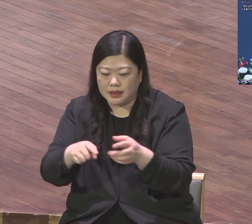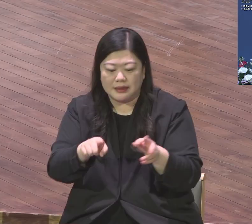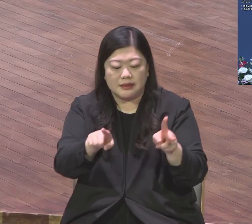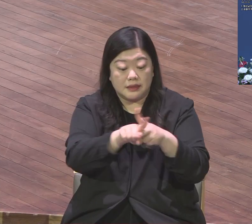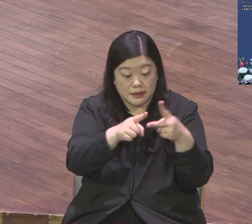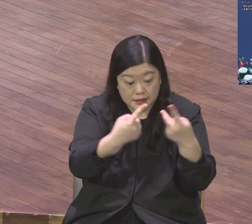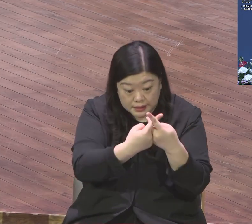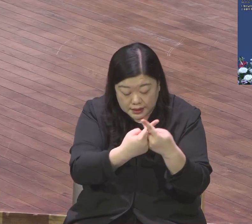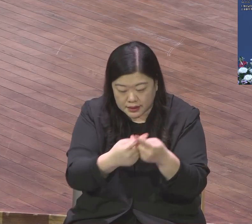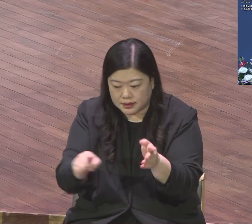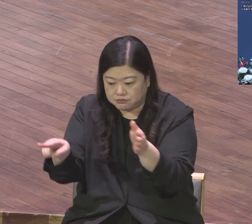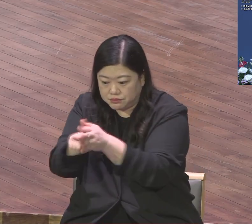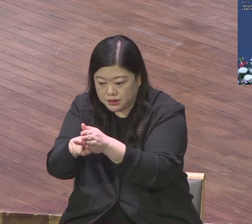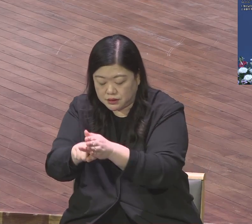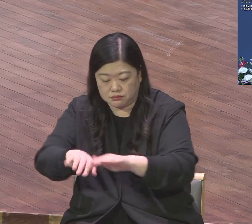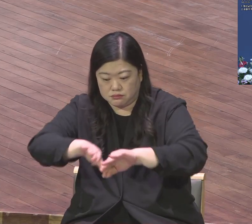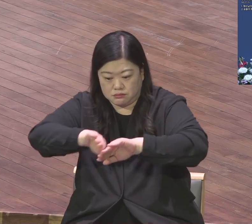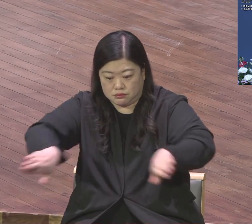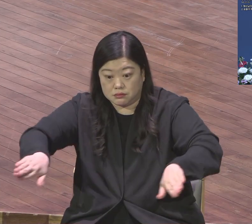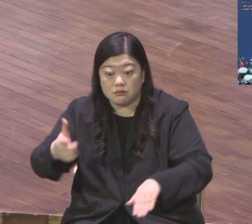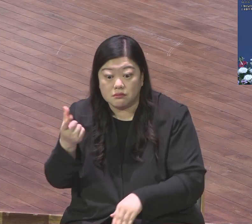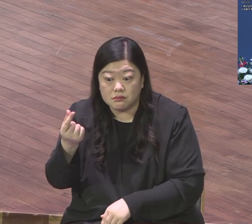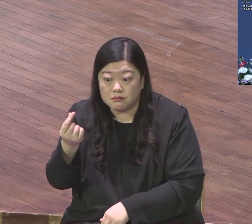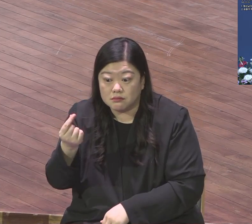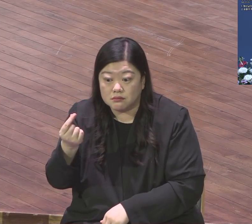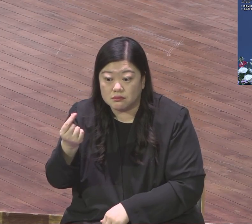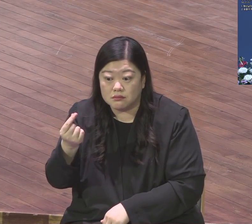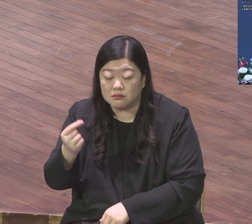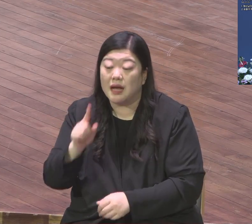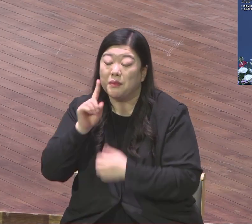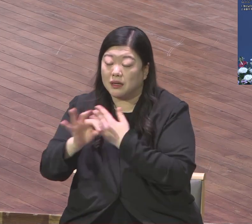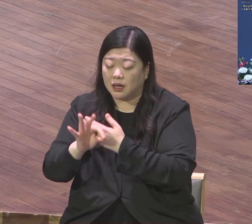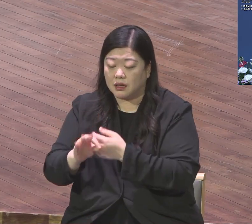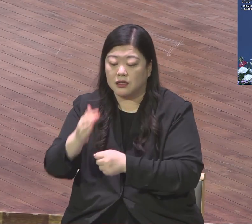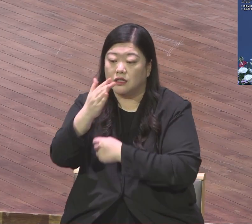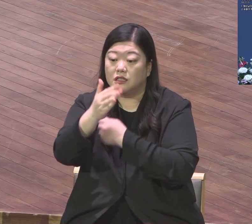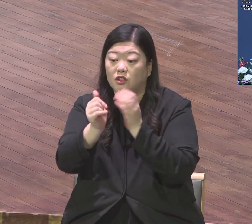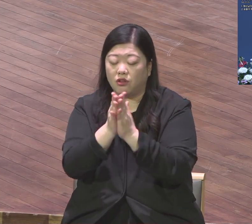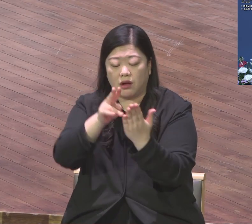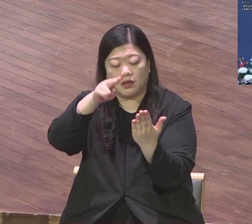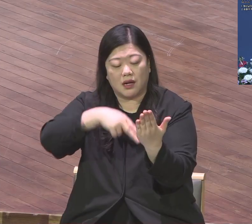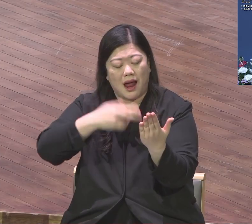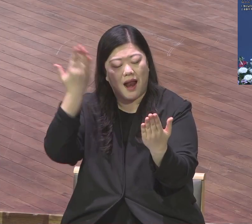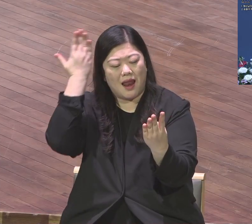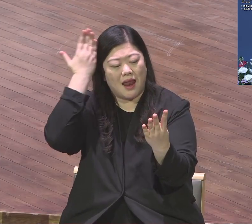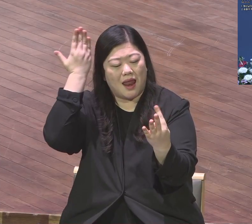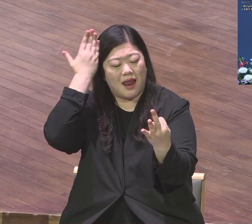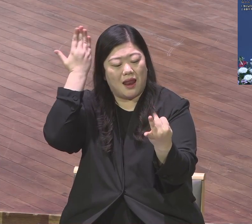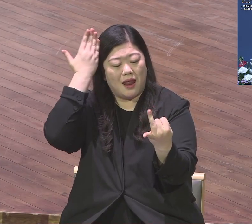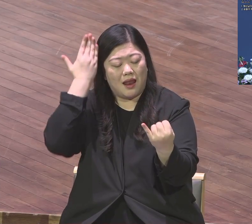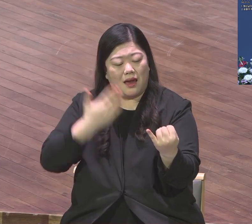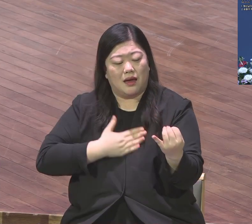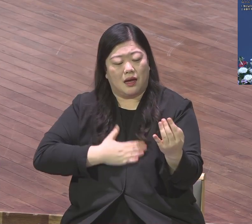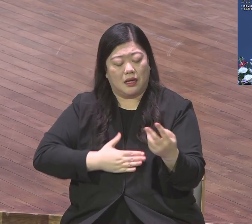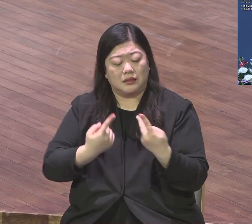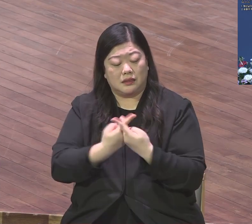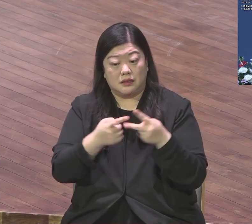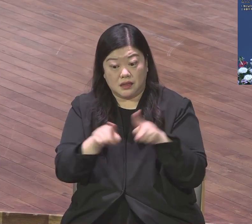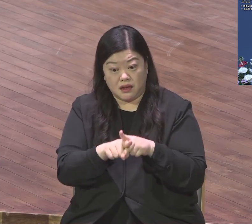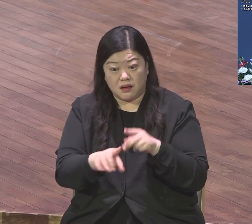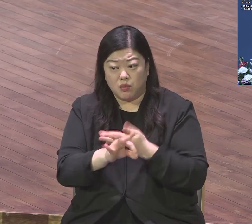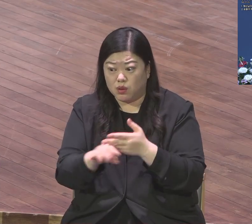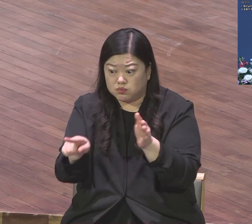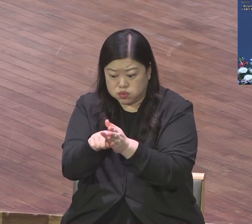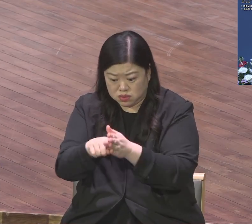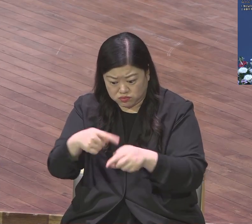아닙니다. 인간 이해되는 걸 있으면 하나님 필요 없지요. 무슨 믿음이 필요하고 신앙이 필요합니까?